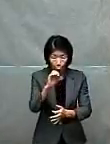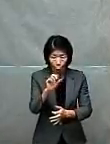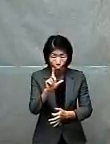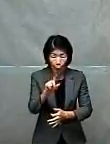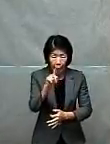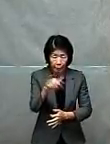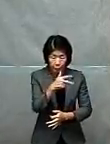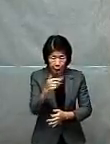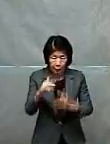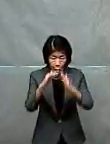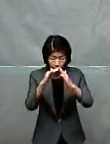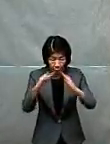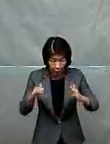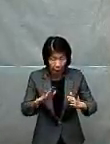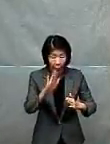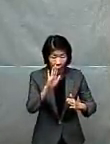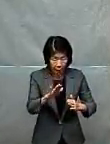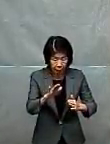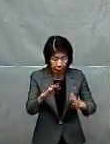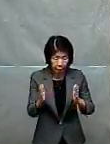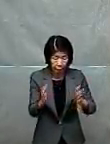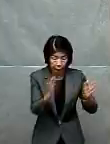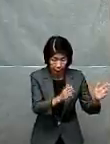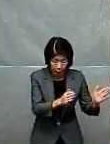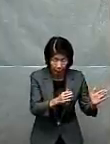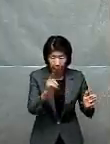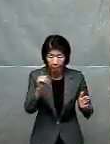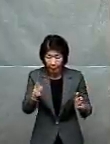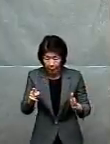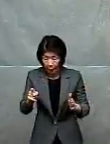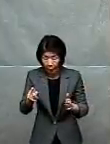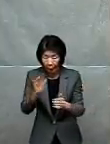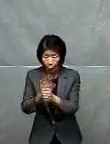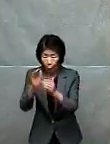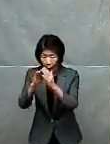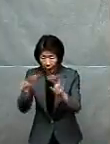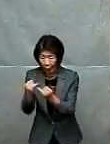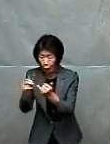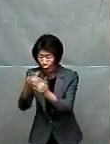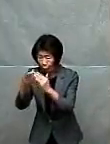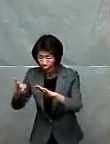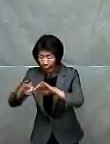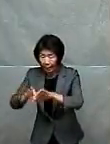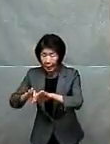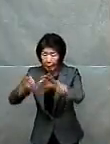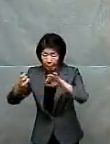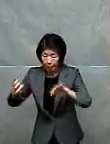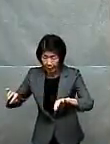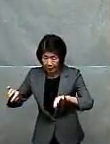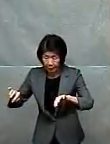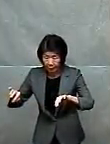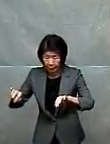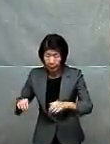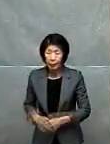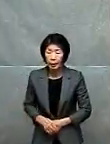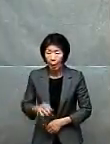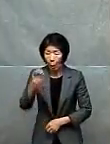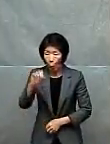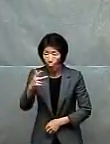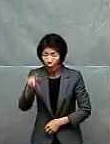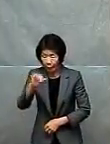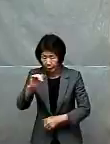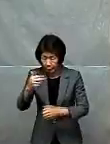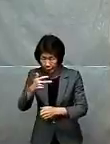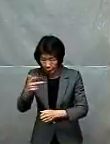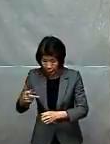というのもあるようですし、全く別個に、オレンジの会ということで、女